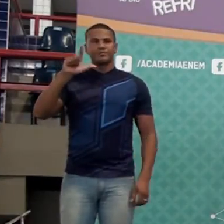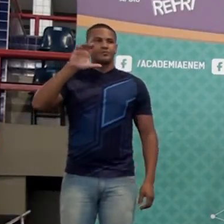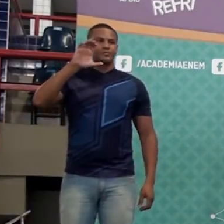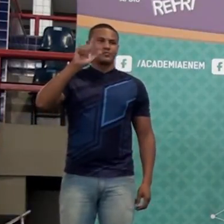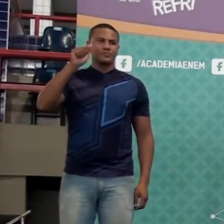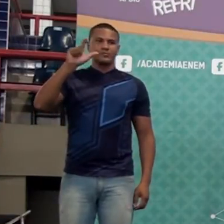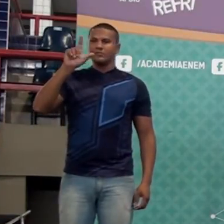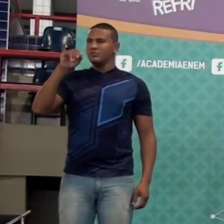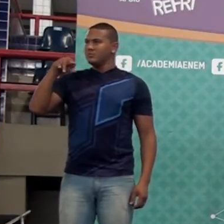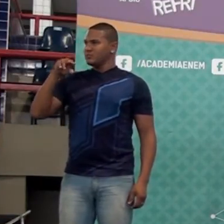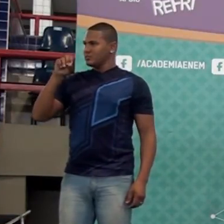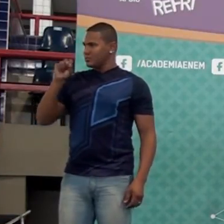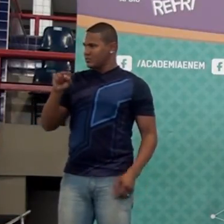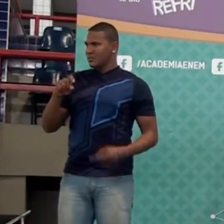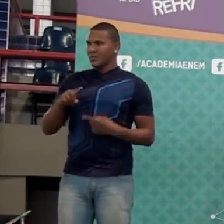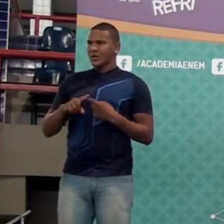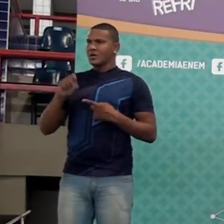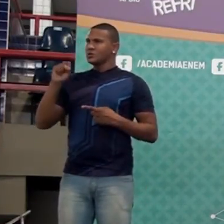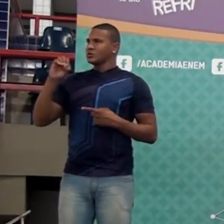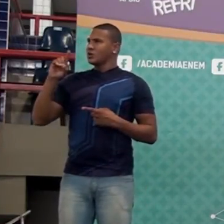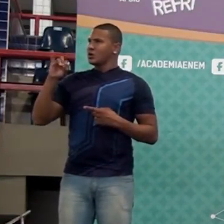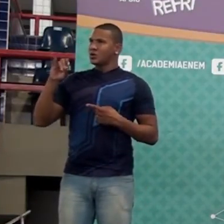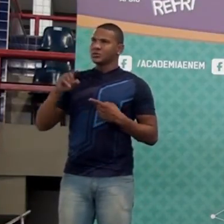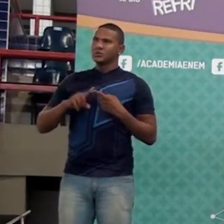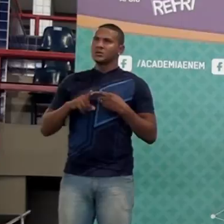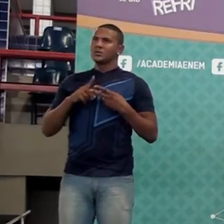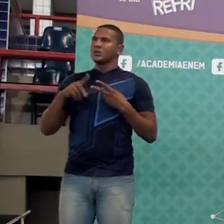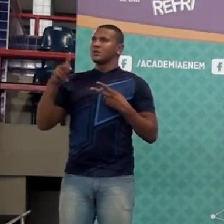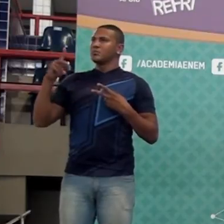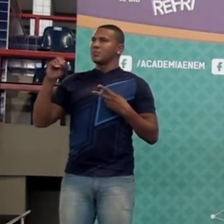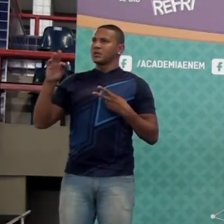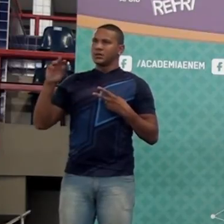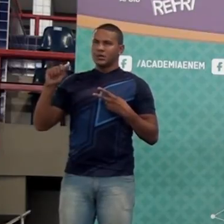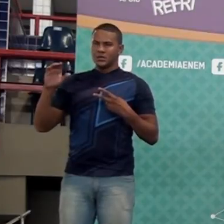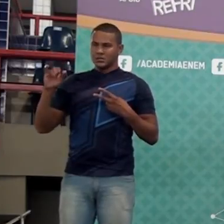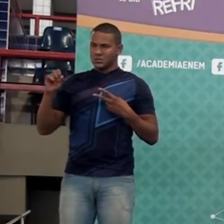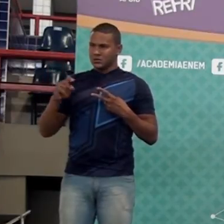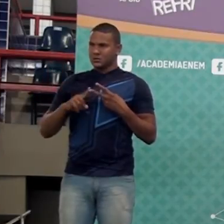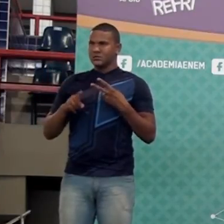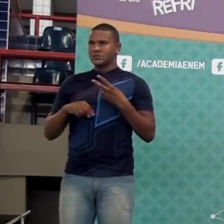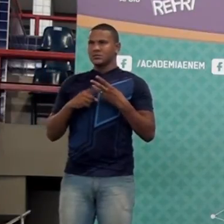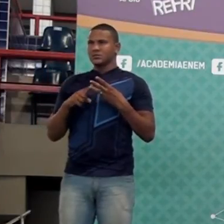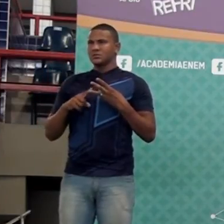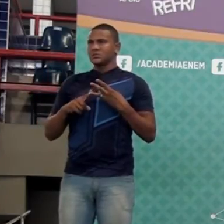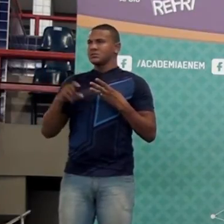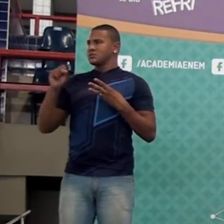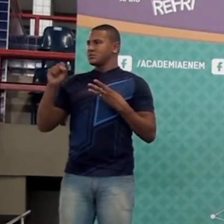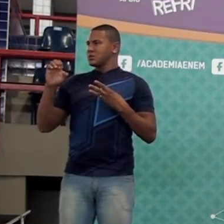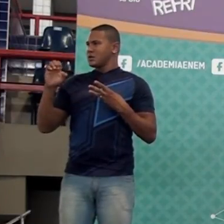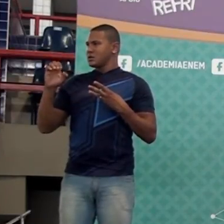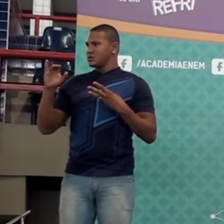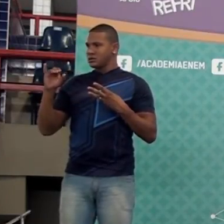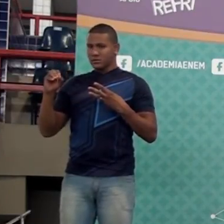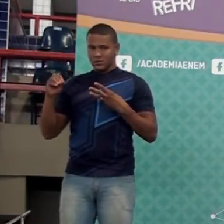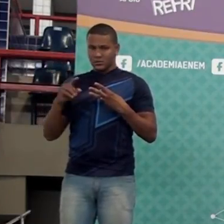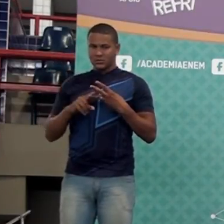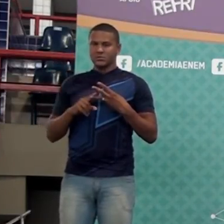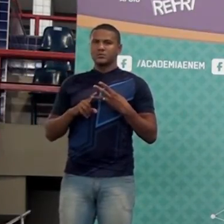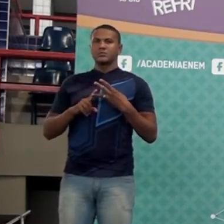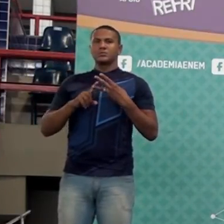Então se usa muito sódio, muito potássio, muito césio, não o césio 137, o